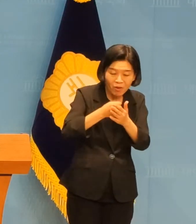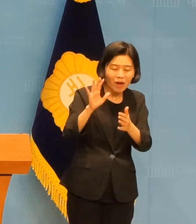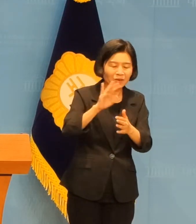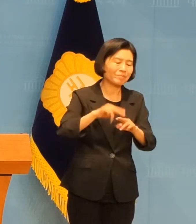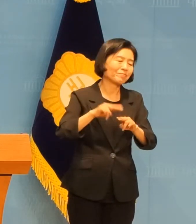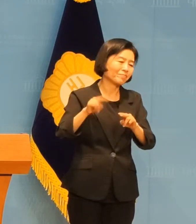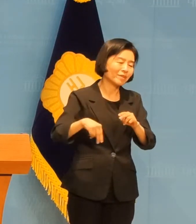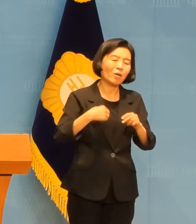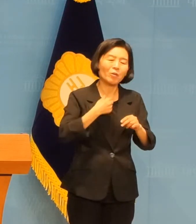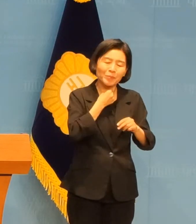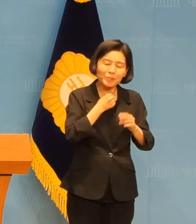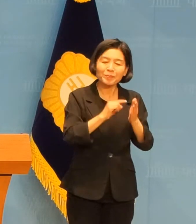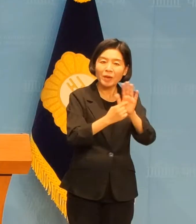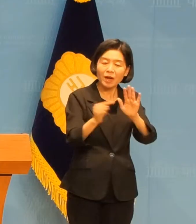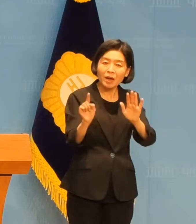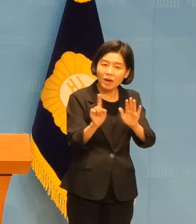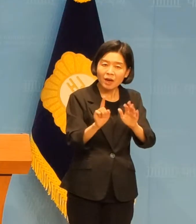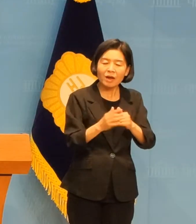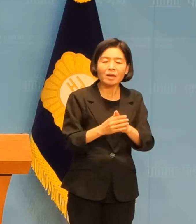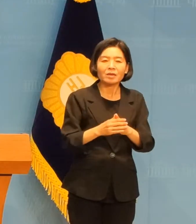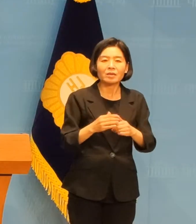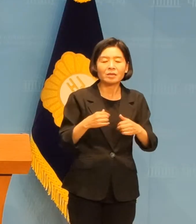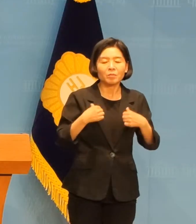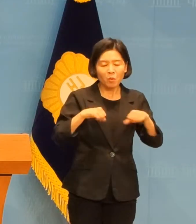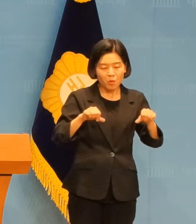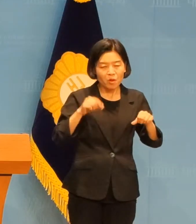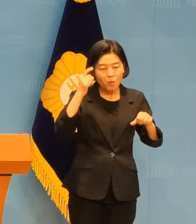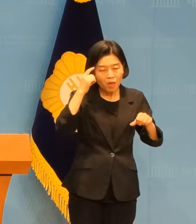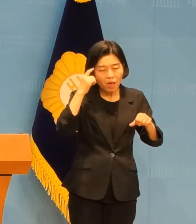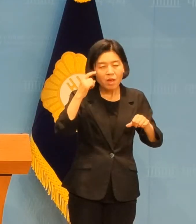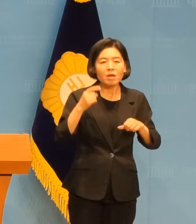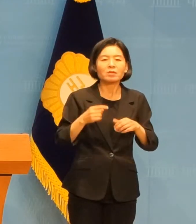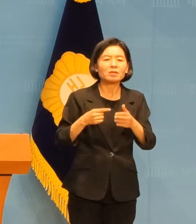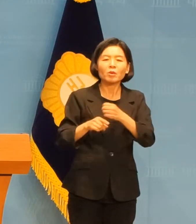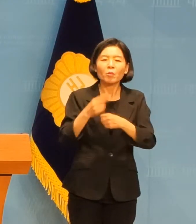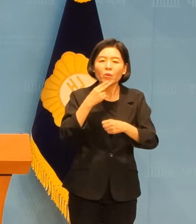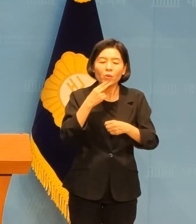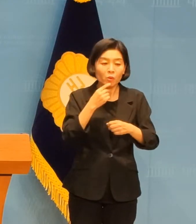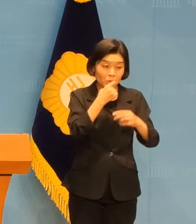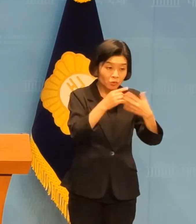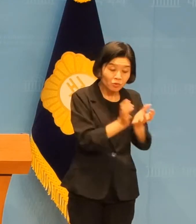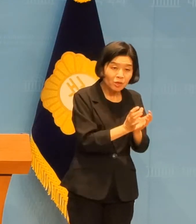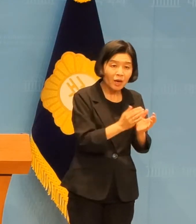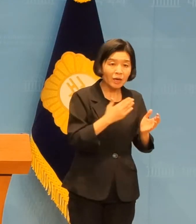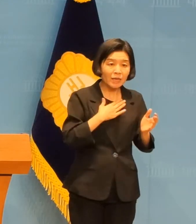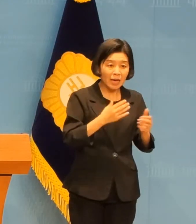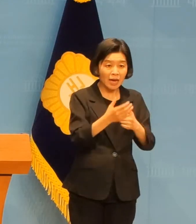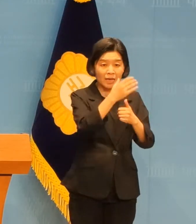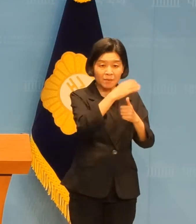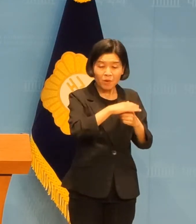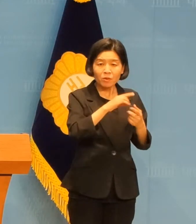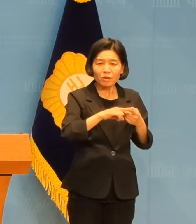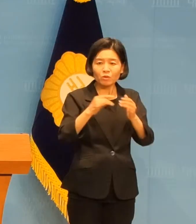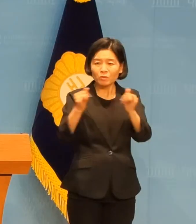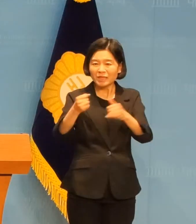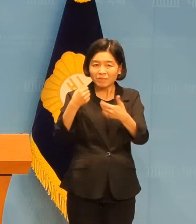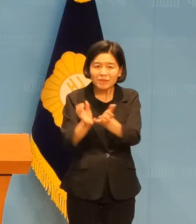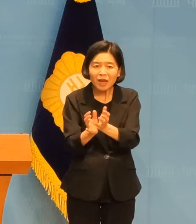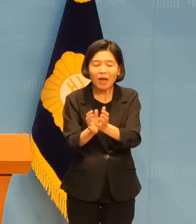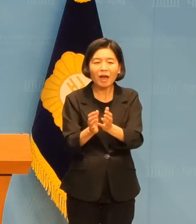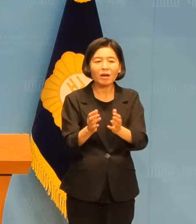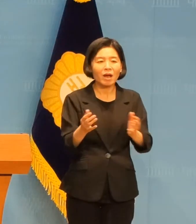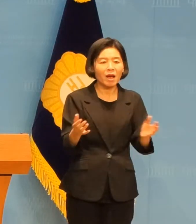고착화된 방통위에 들어갈 의미가 없어졌고 무엇보다 민주당이 저의 임명을 놓고 국민의힘과의